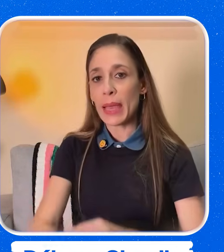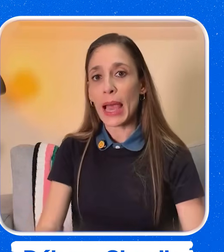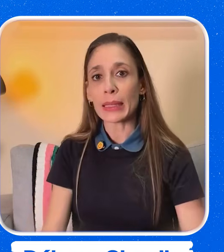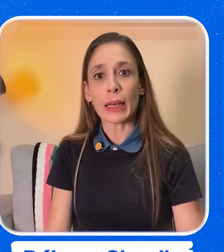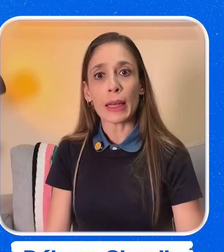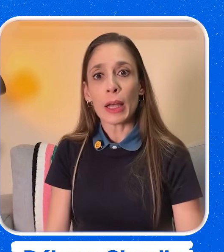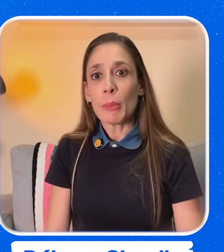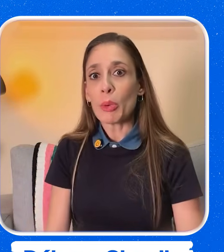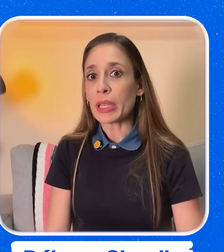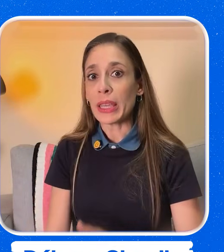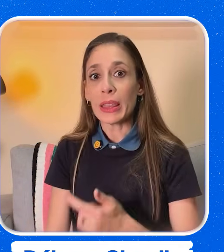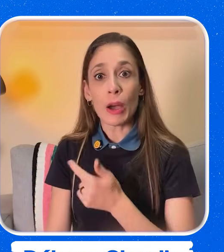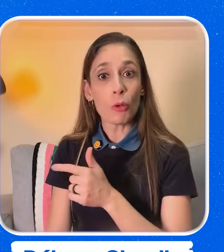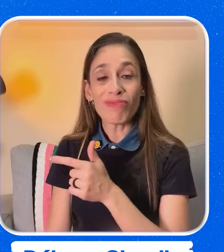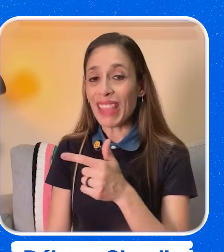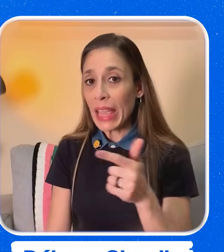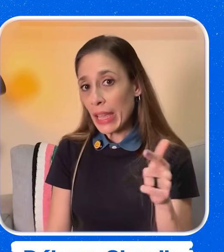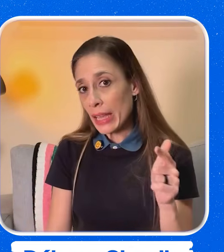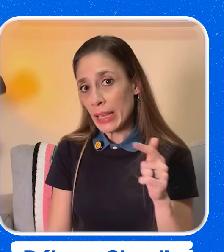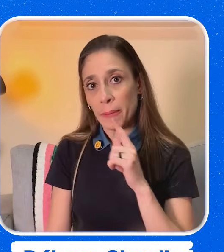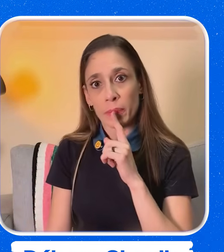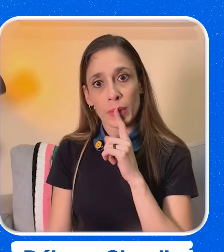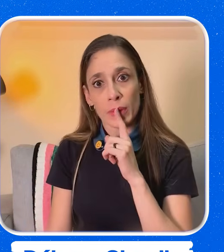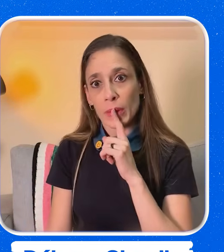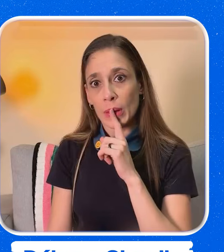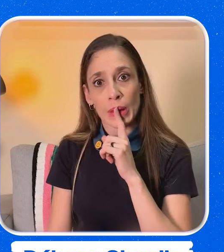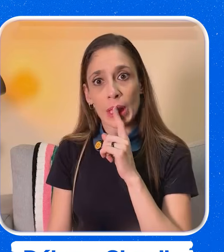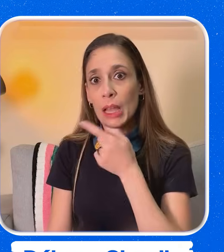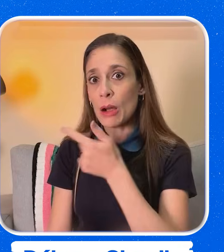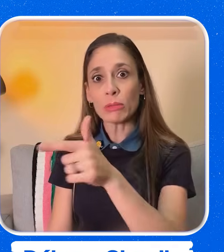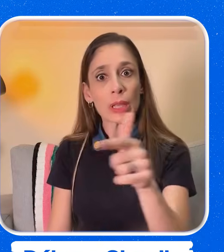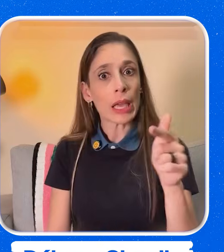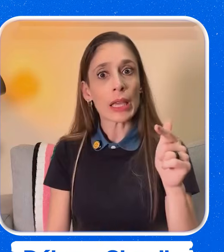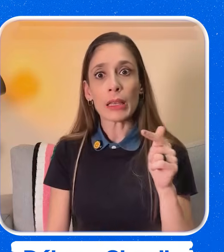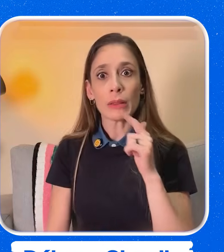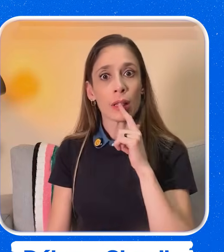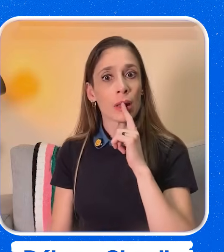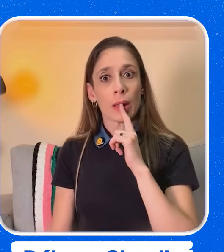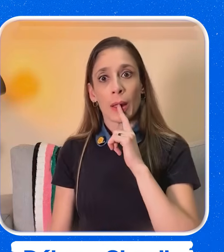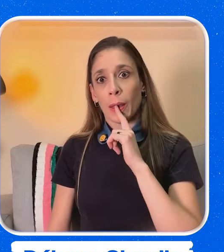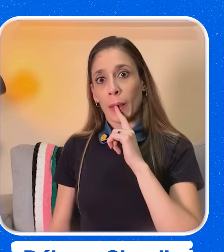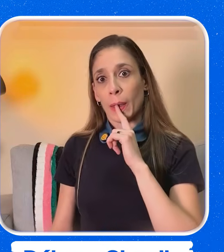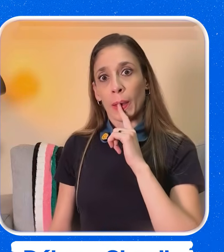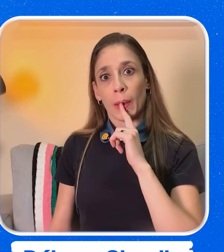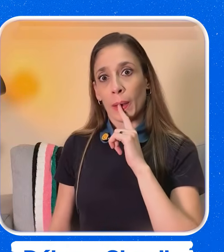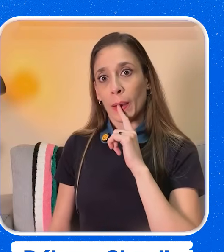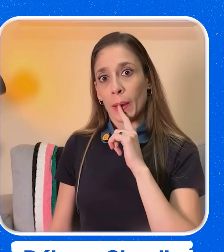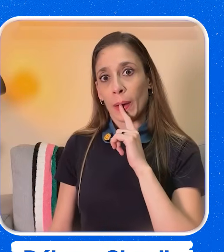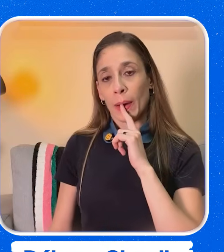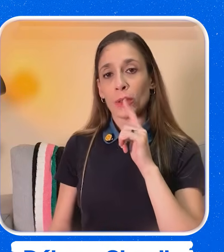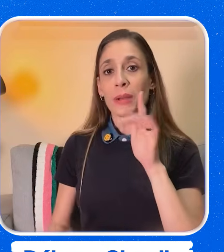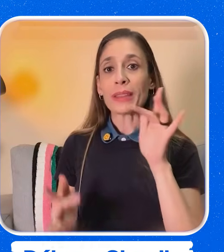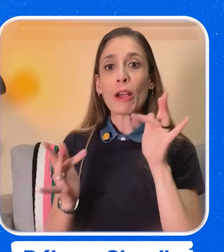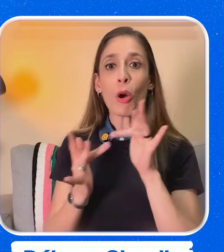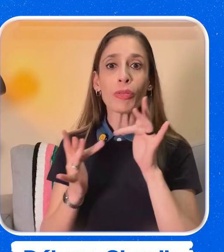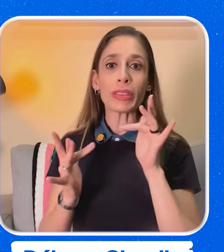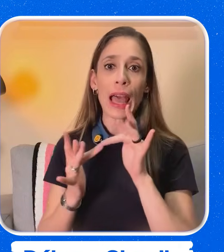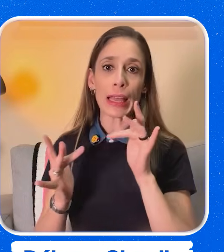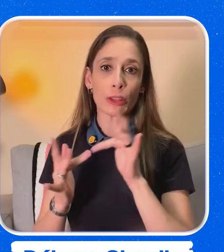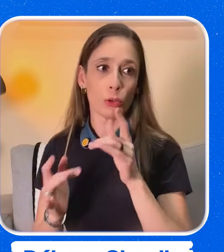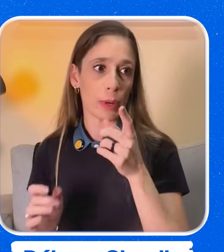fiquei arrepiada. Porque não tem. Não tem. Não tem. Então, Eu tenho assim,